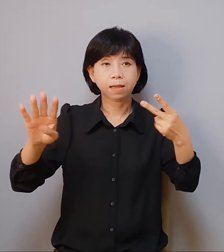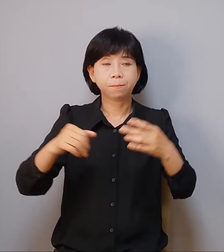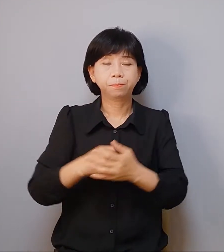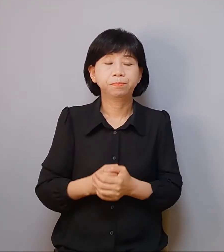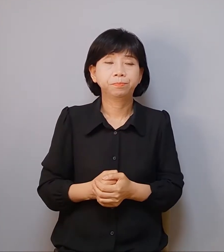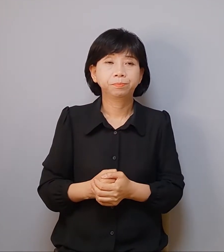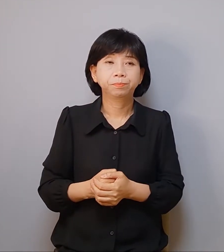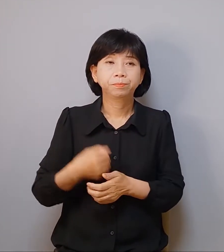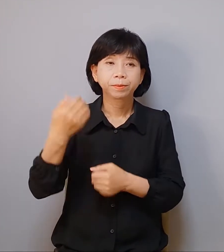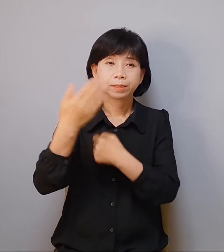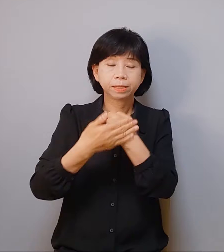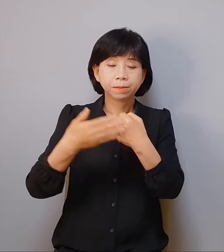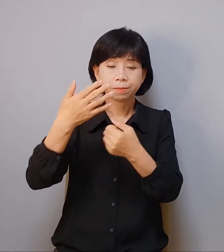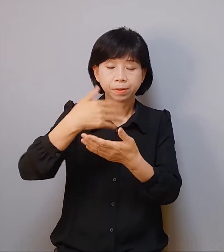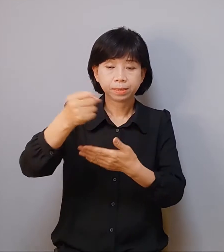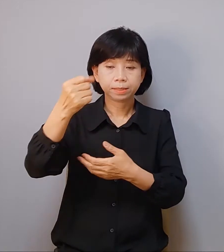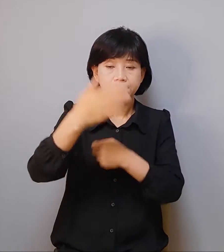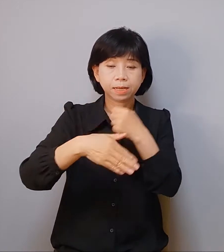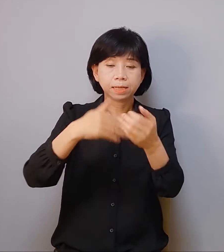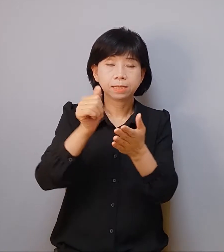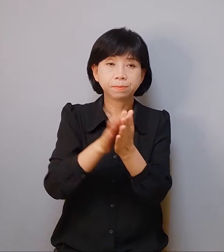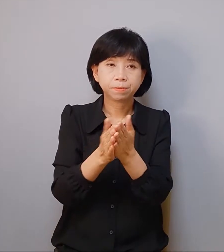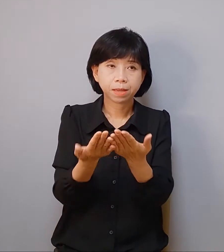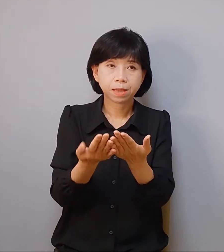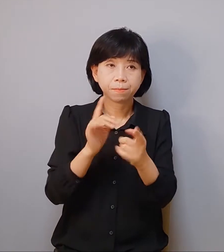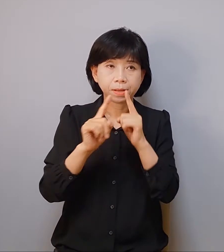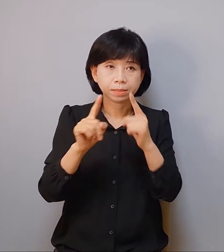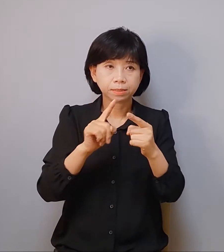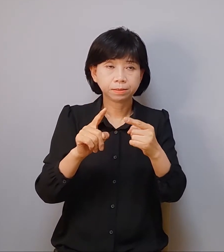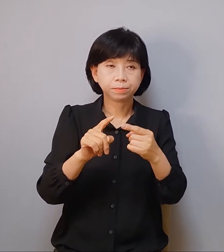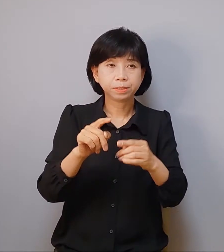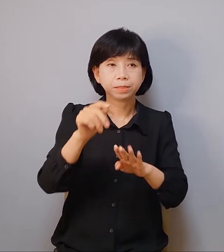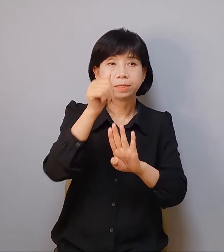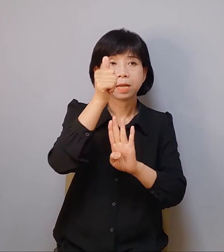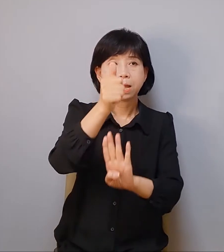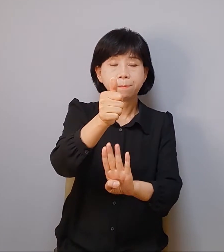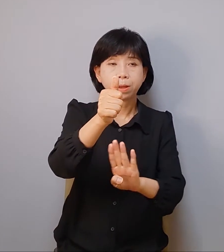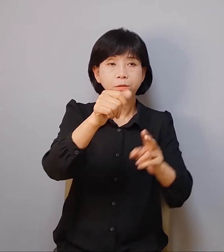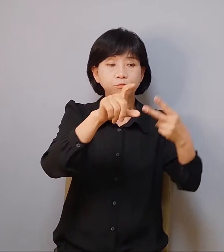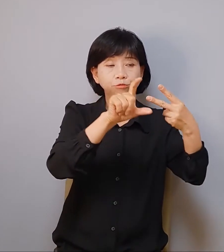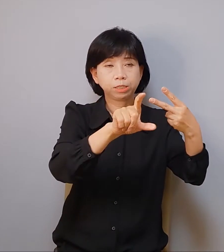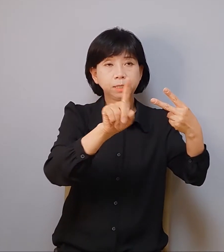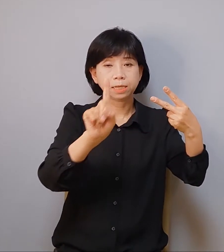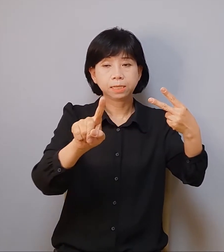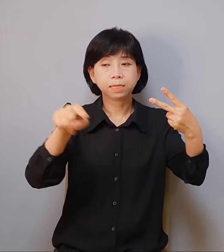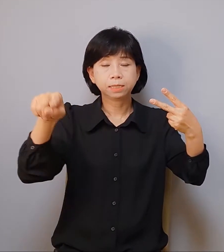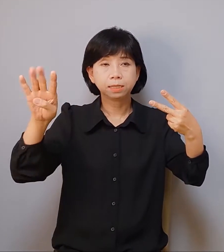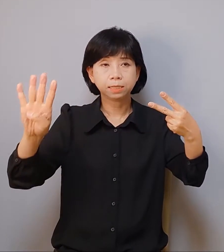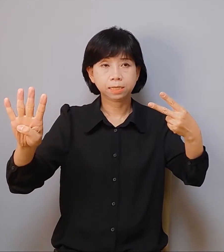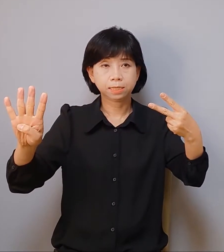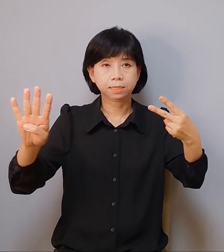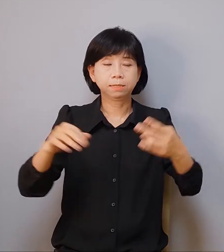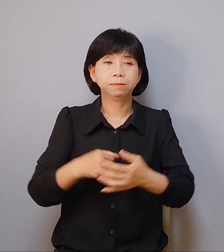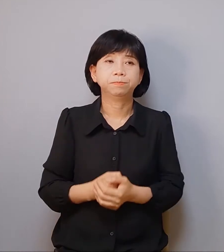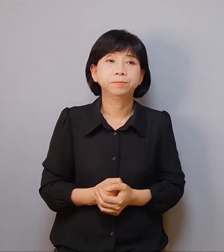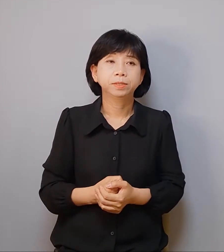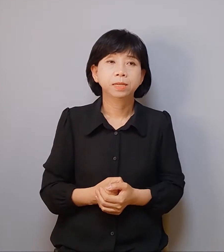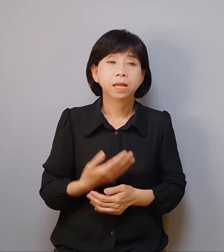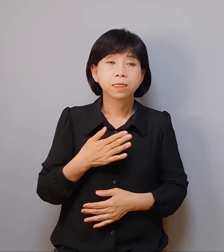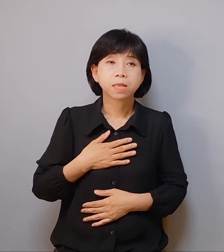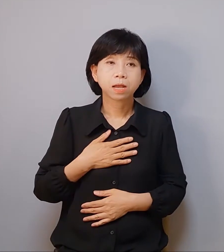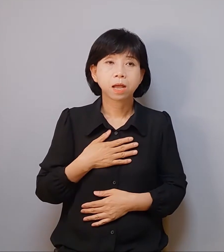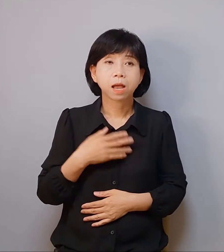받으실 하나님의 말씀은 하박국 2장 1절에서 4절. 제가 1절 먼저 봉독해 드립니다. 내가